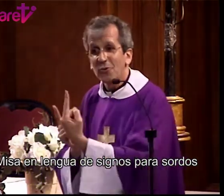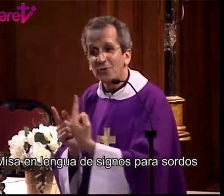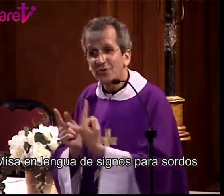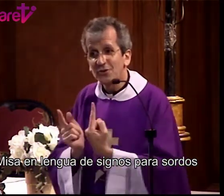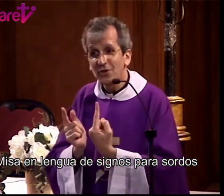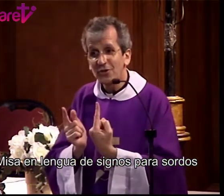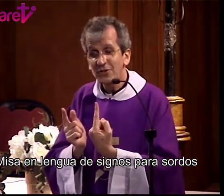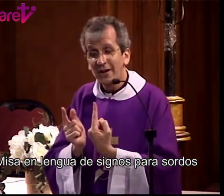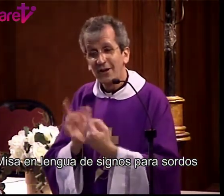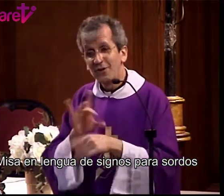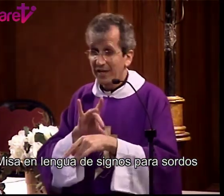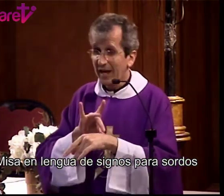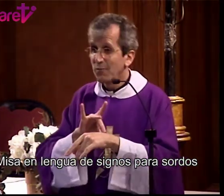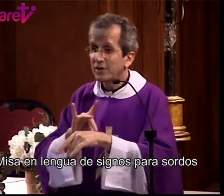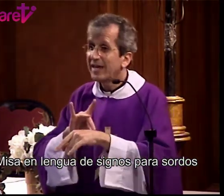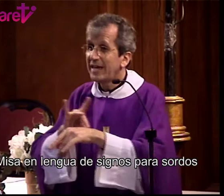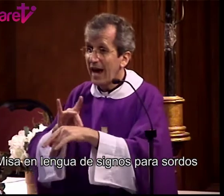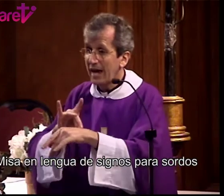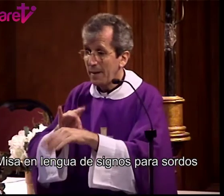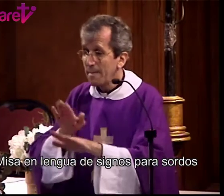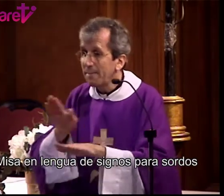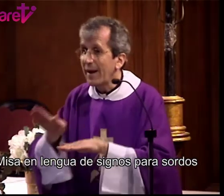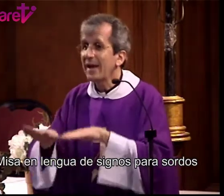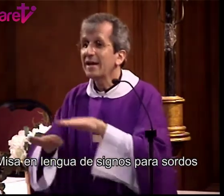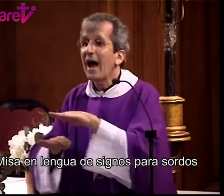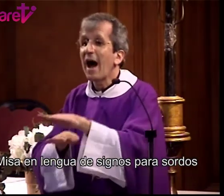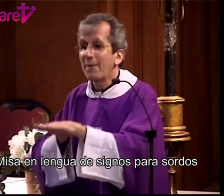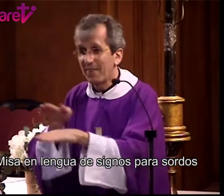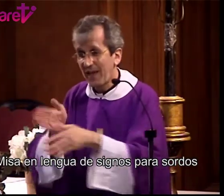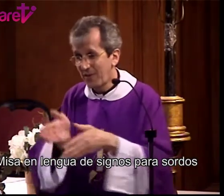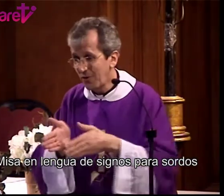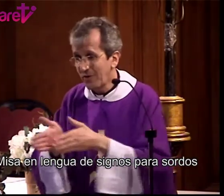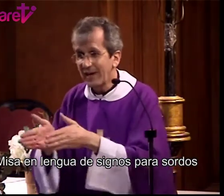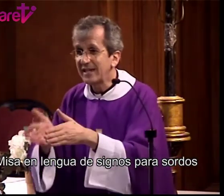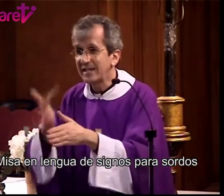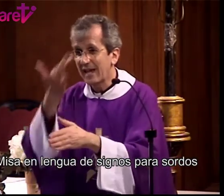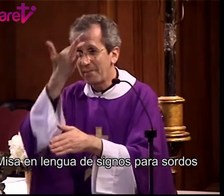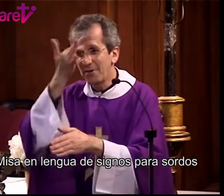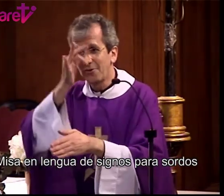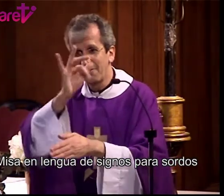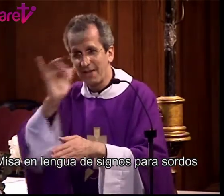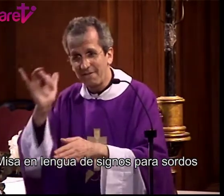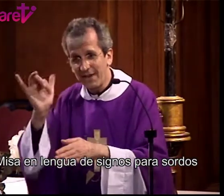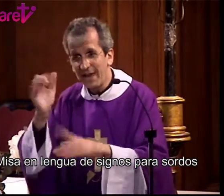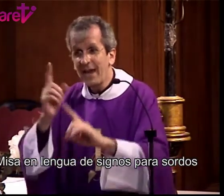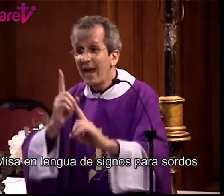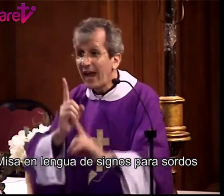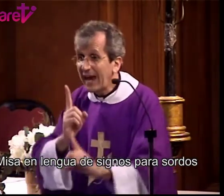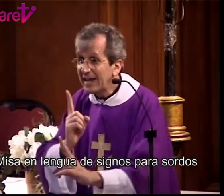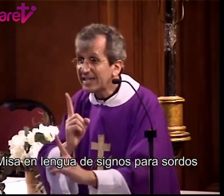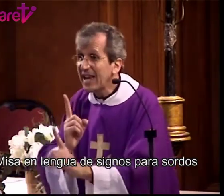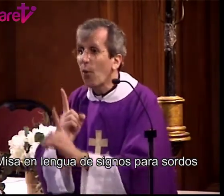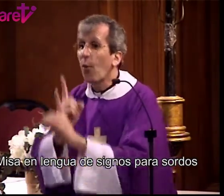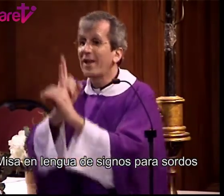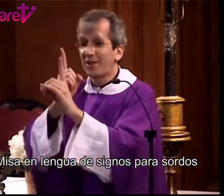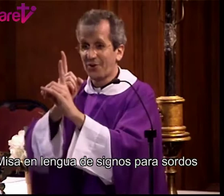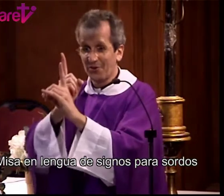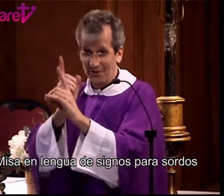de nosotros nos dejemos guiar para ir avanzando en ese camino de fe, en ese encuentro